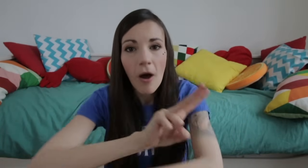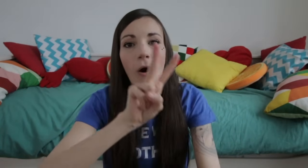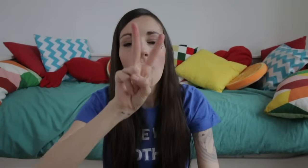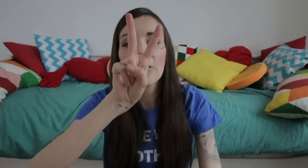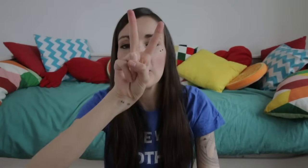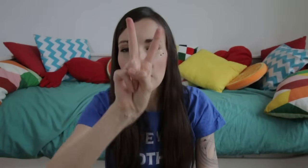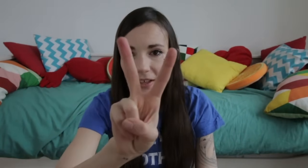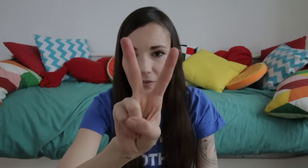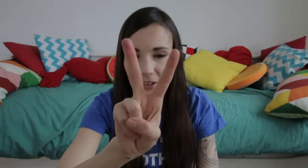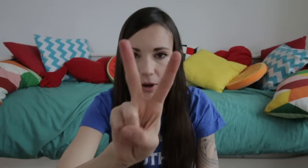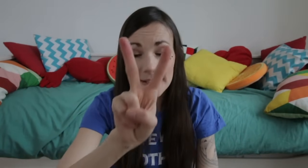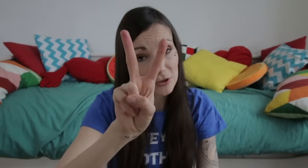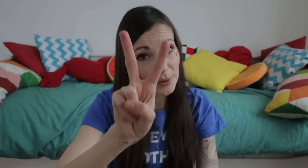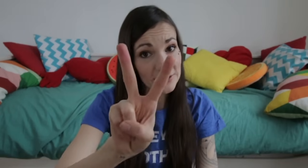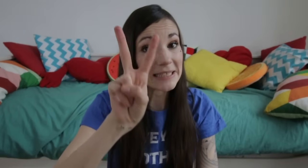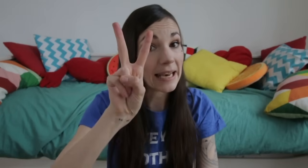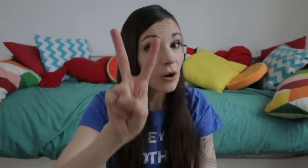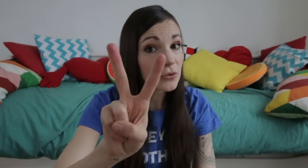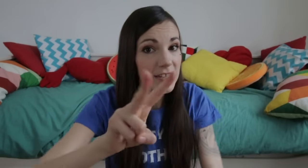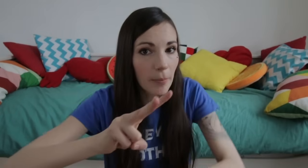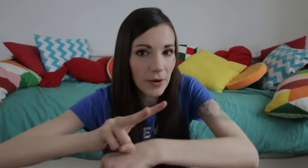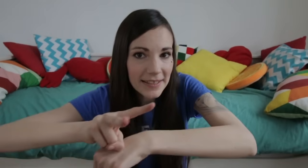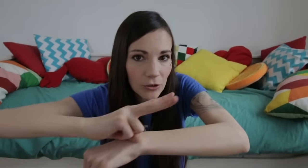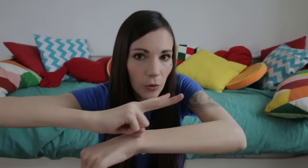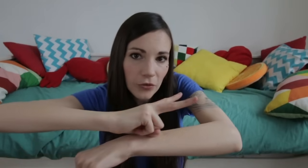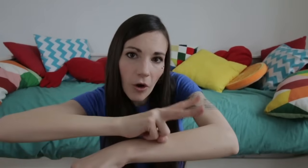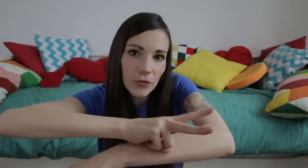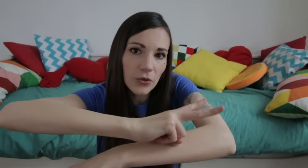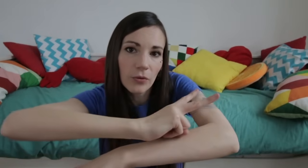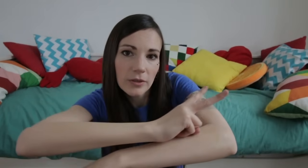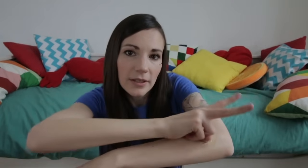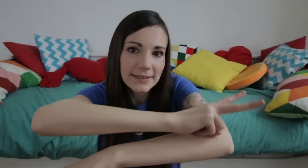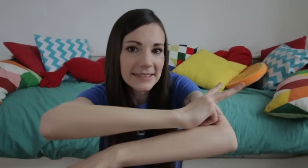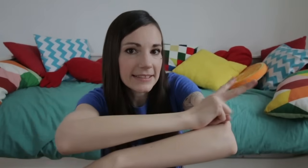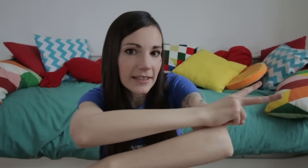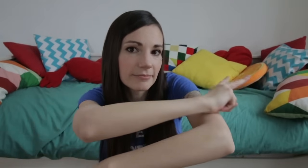On fait le V de victoire qui représente la langue du serpent. Qui remonte en faisant des zigzags.